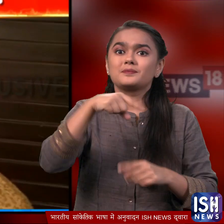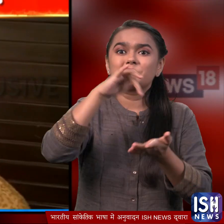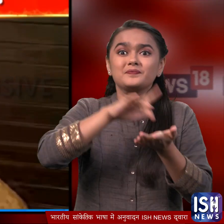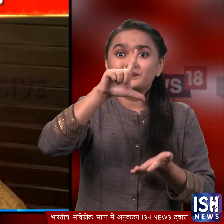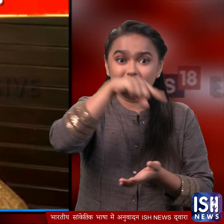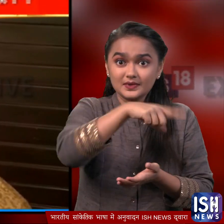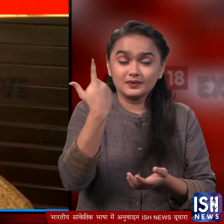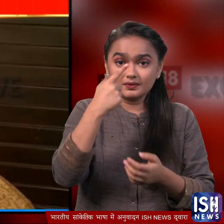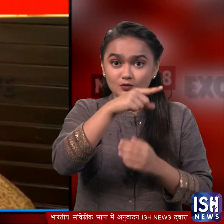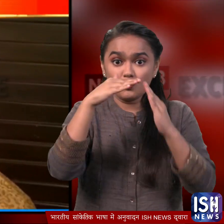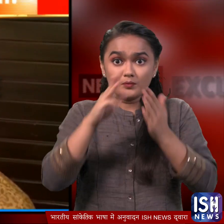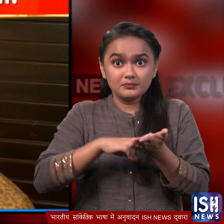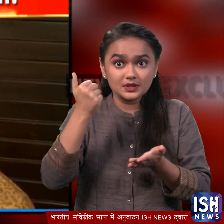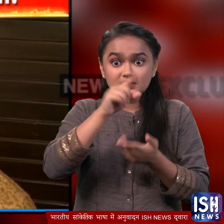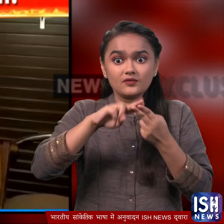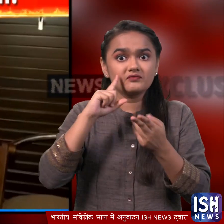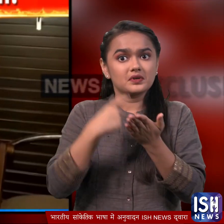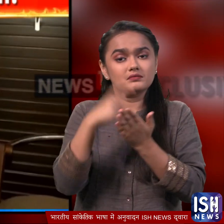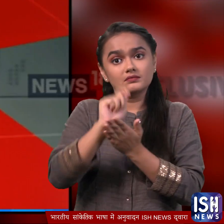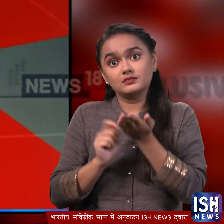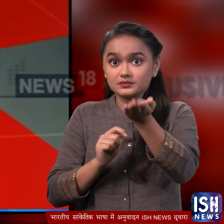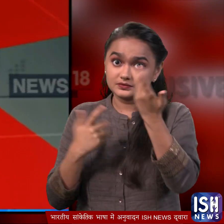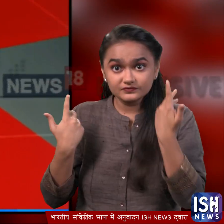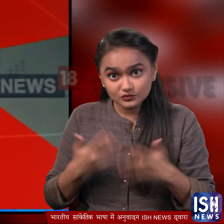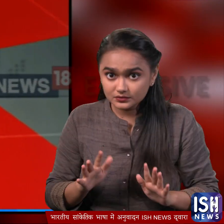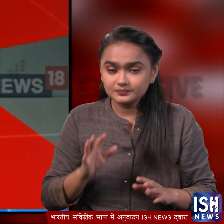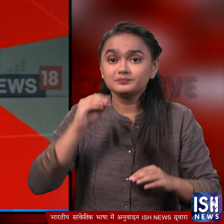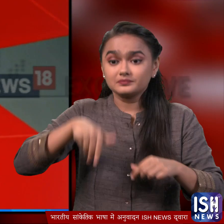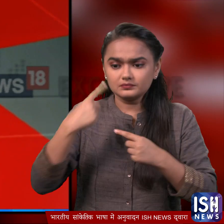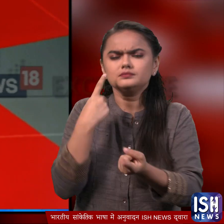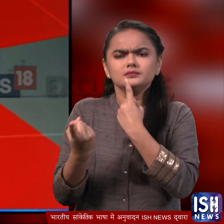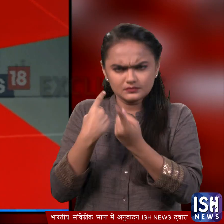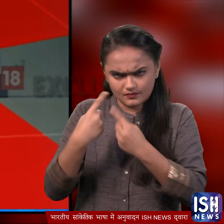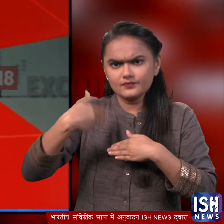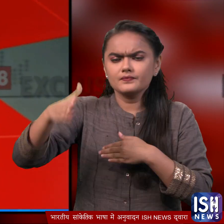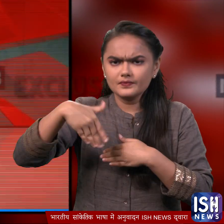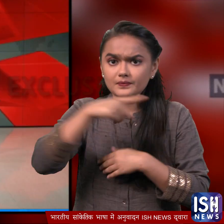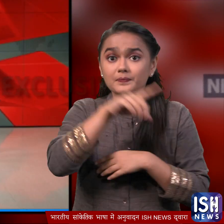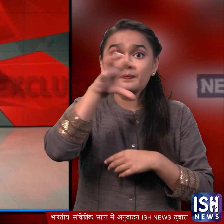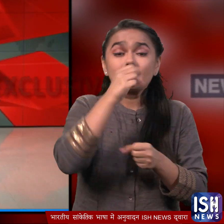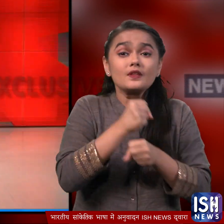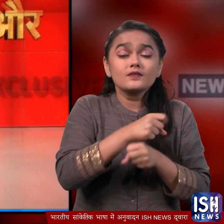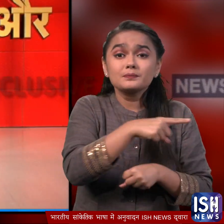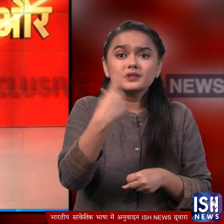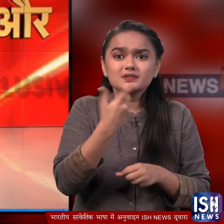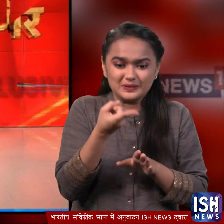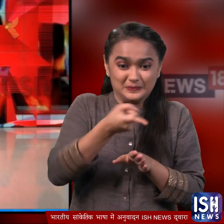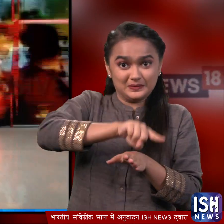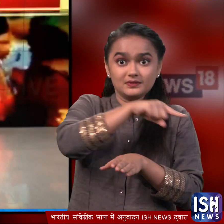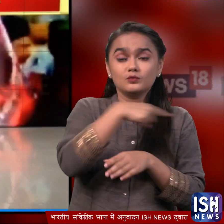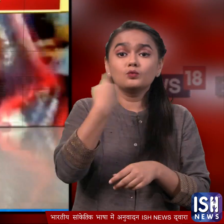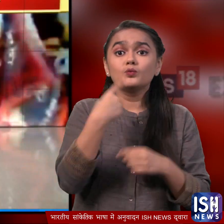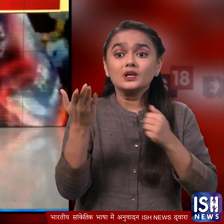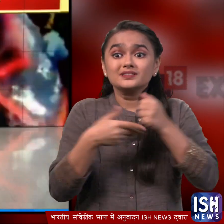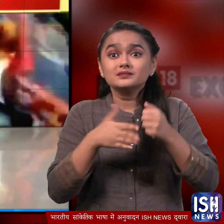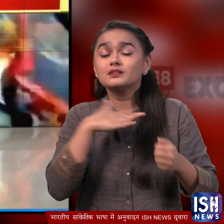गृह राज्य मंत्री के बेटे पर एफआईआर दर्ज हो चुकी है और मामले की न्यायिक जांच चल रही है। राज्य सरकार ने एक दिन पहले ही मारे गए किसानों